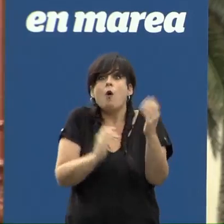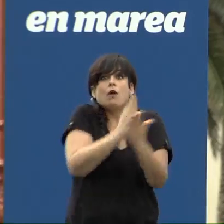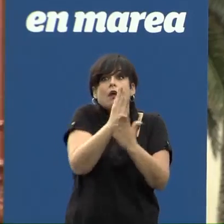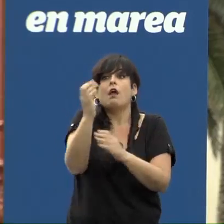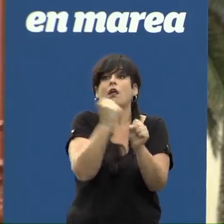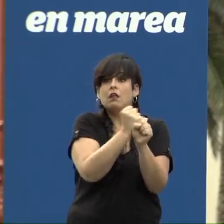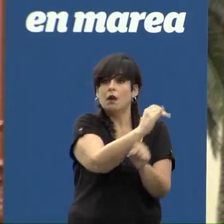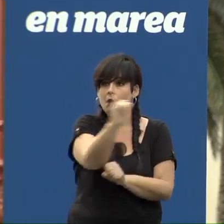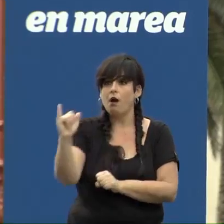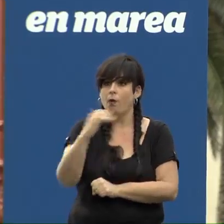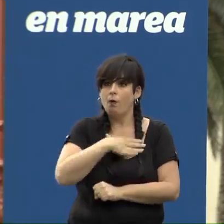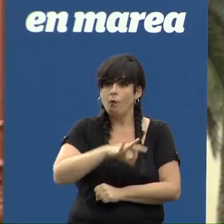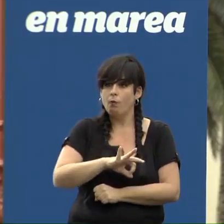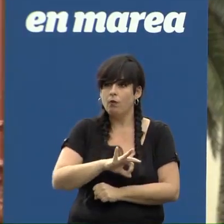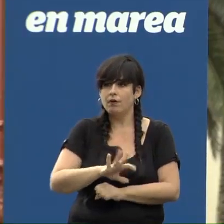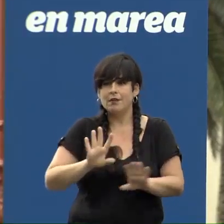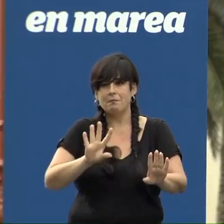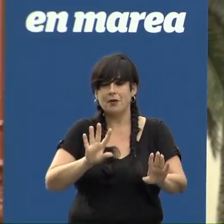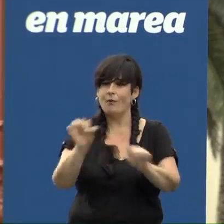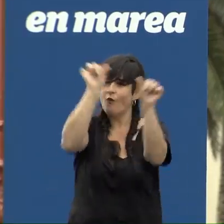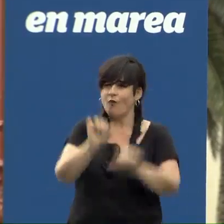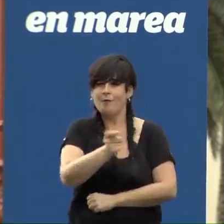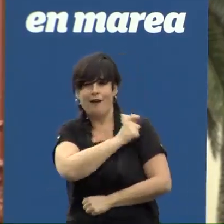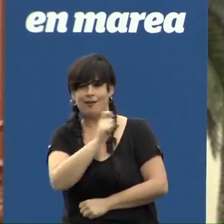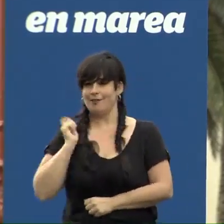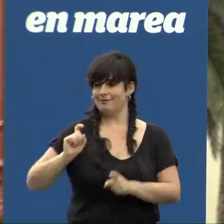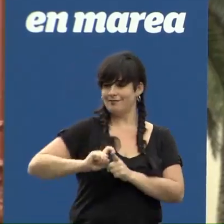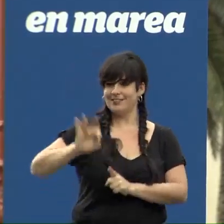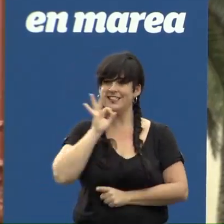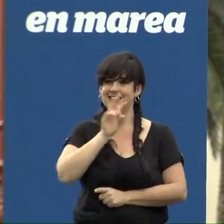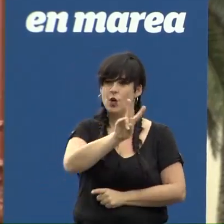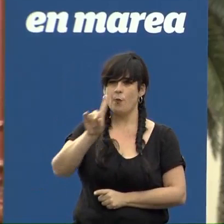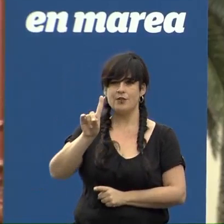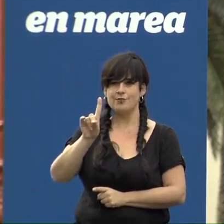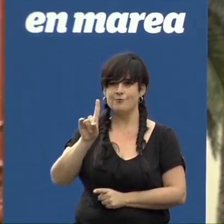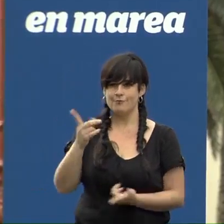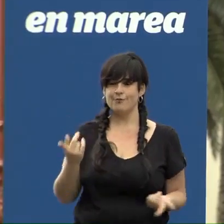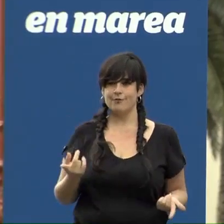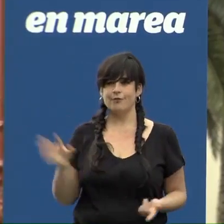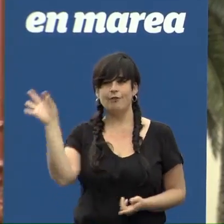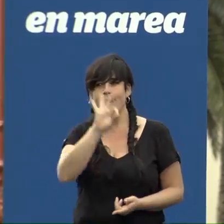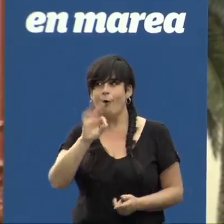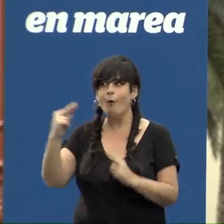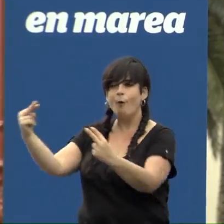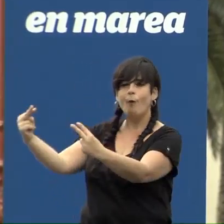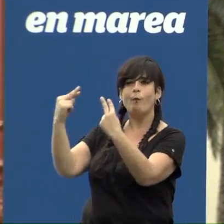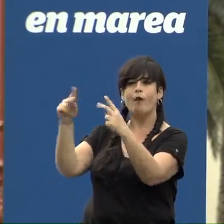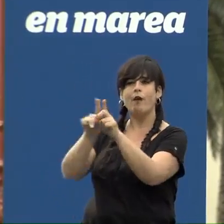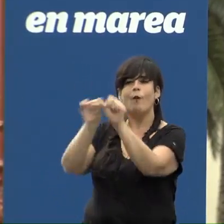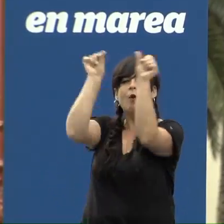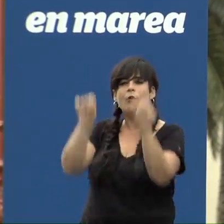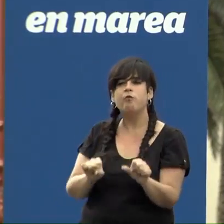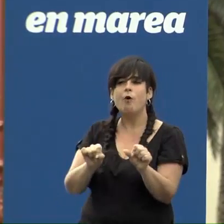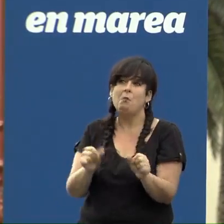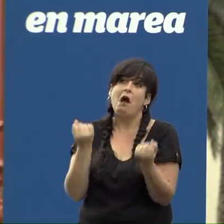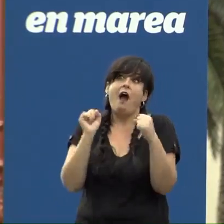porque prefiren ternos na escravitude deste século XXI e porque prefiren ternos dunha maneira que, incluso tendo a sorte de traballar, non